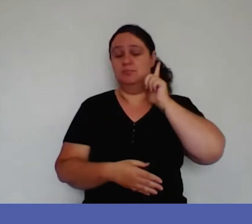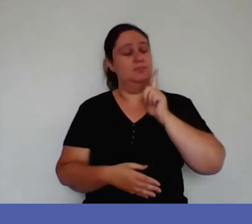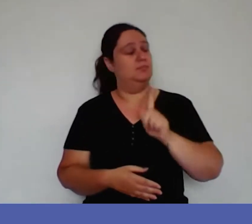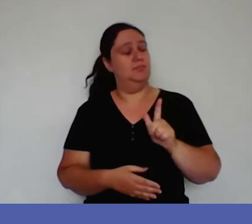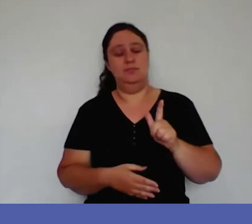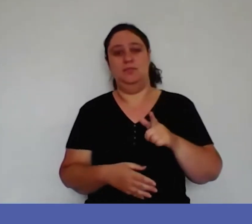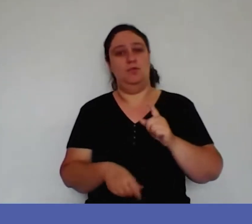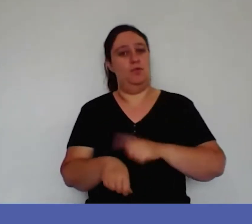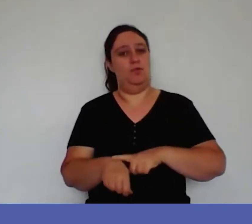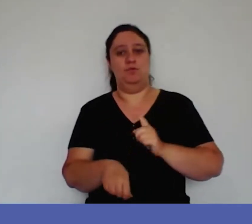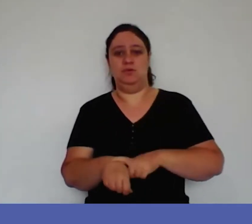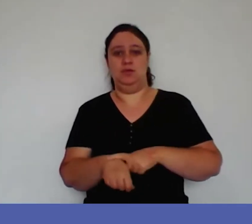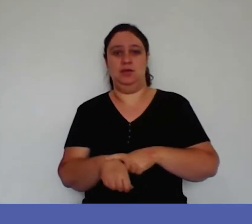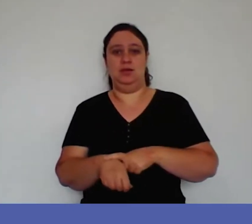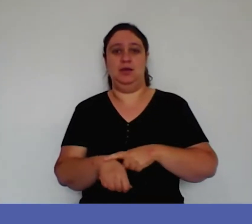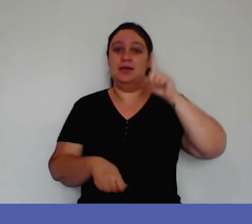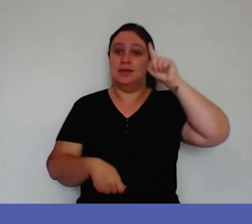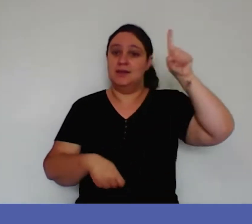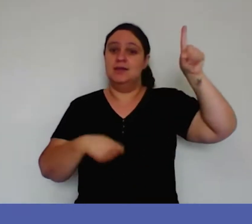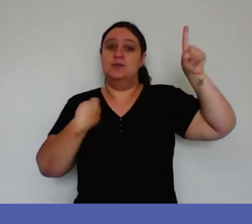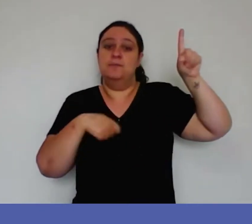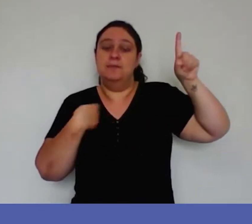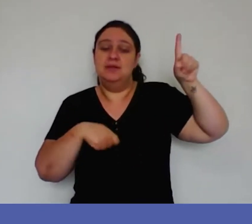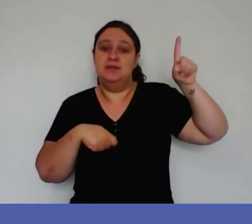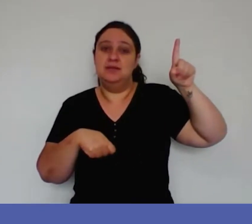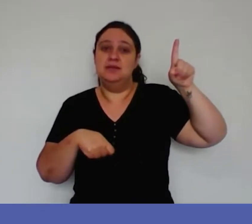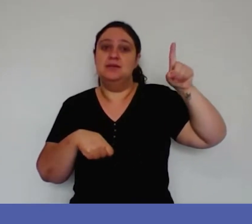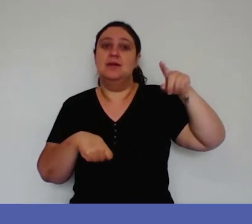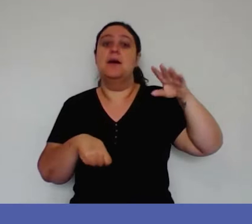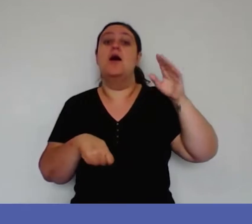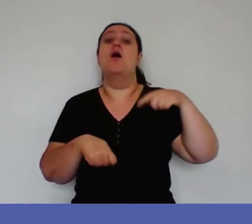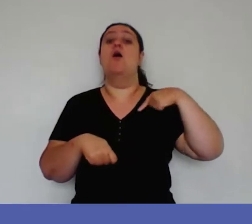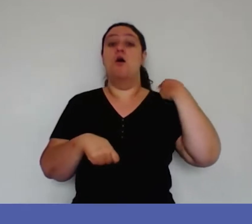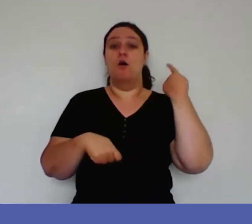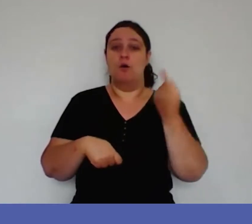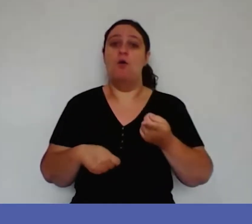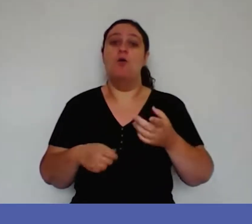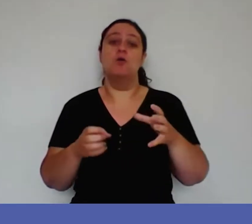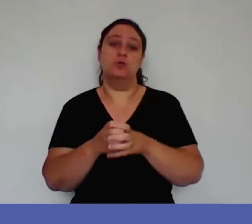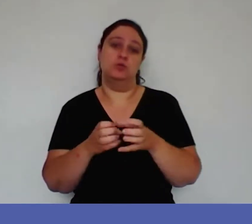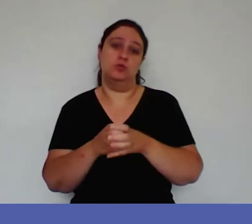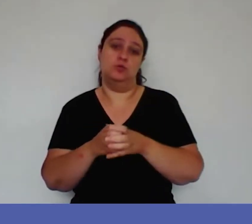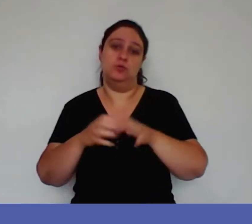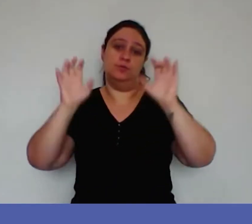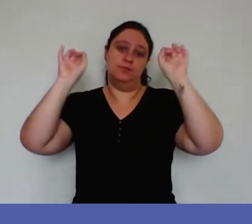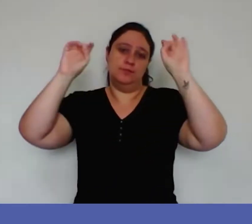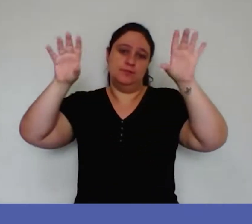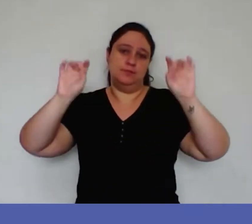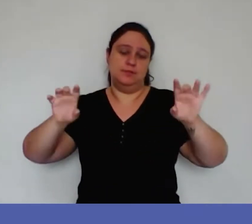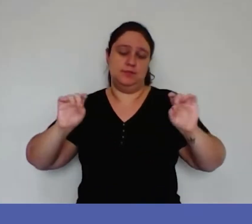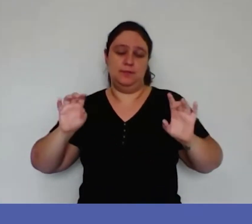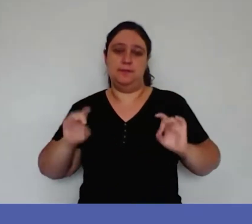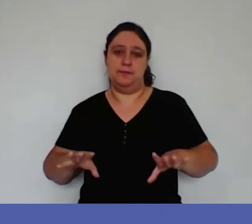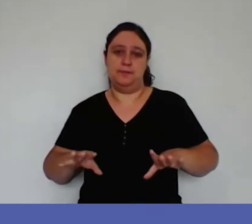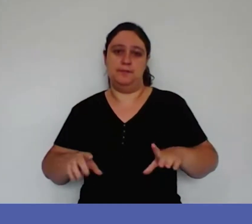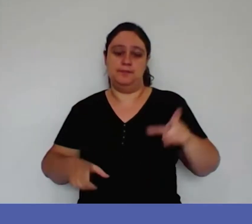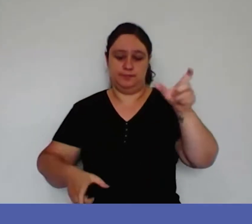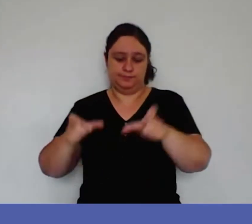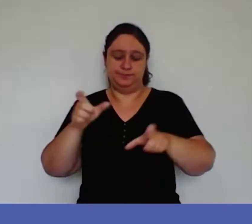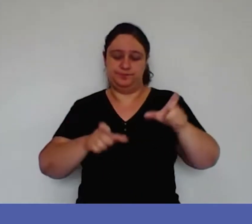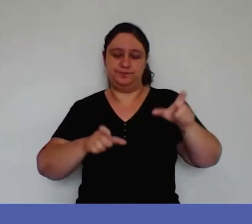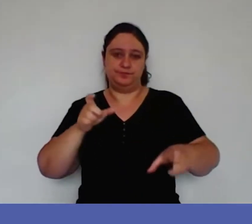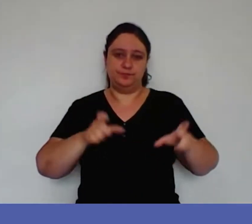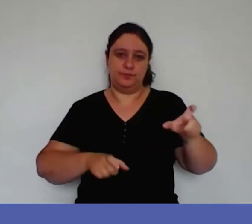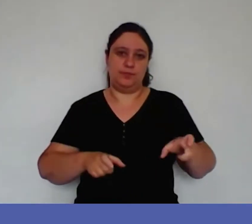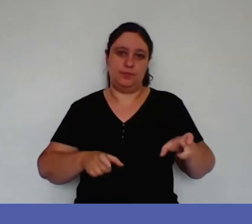Deus precisaria usar um grupo especial de pessoas que